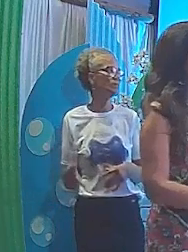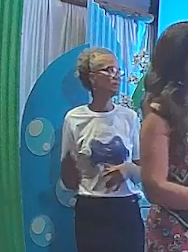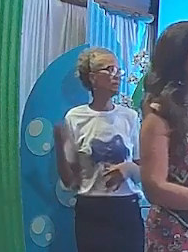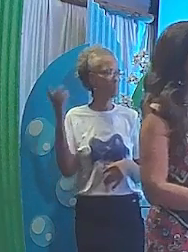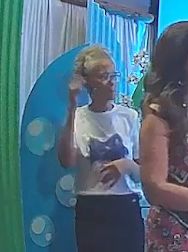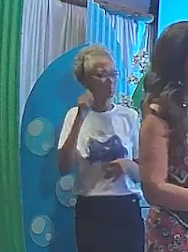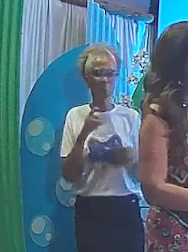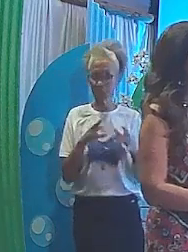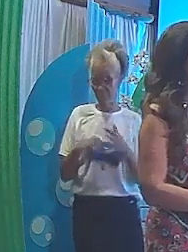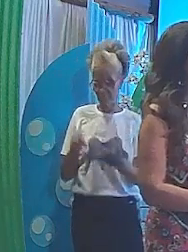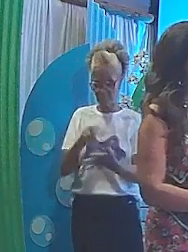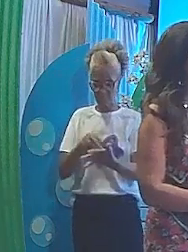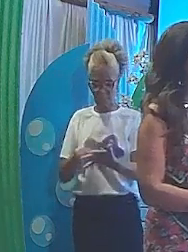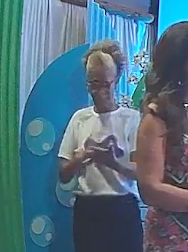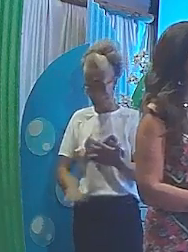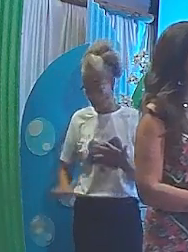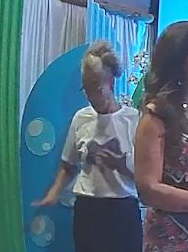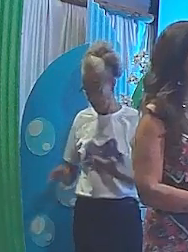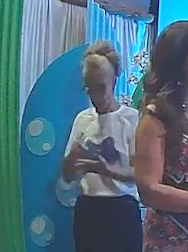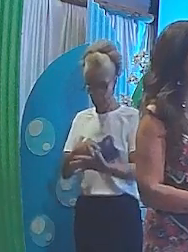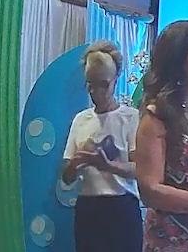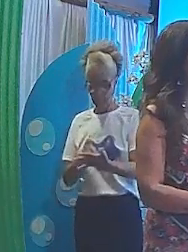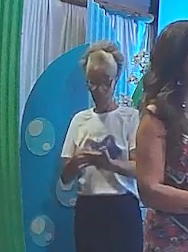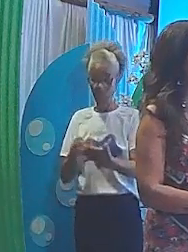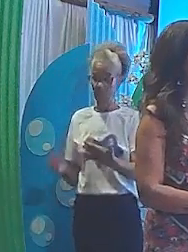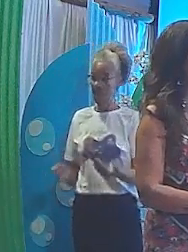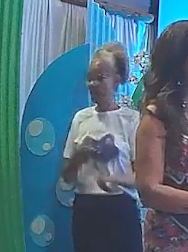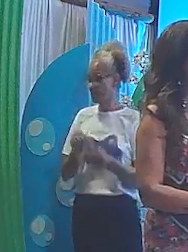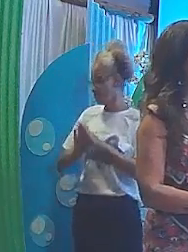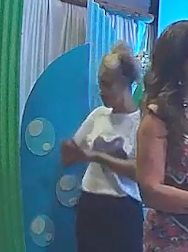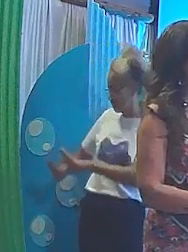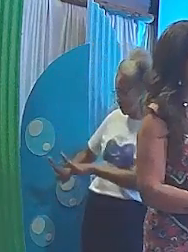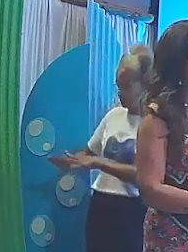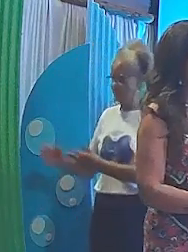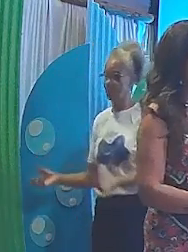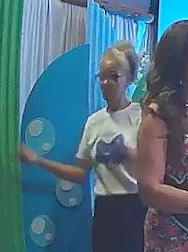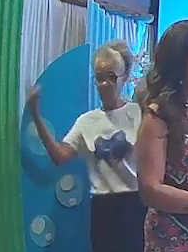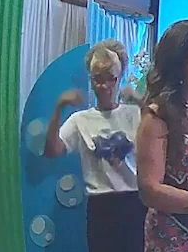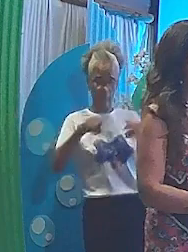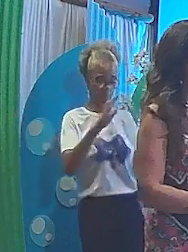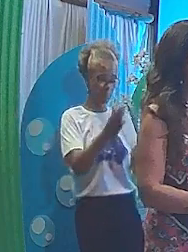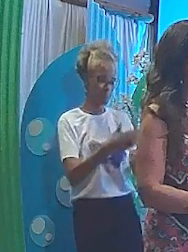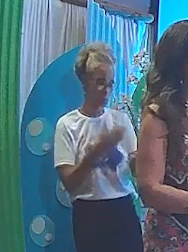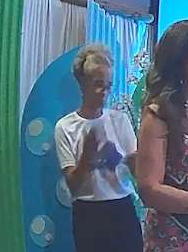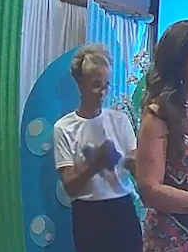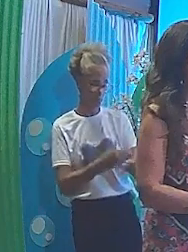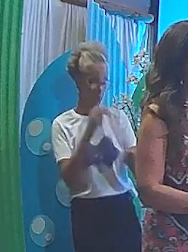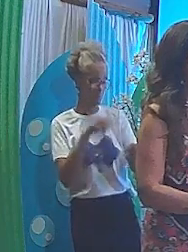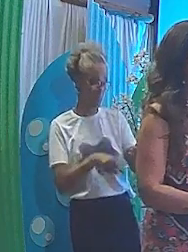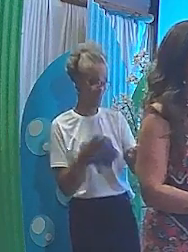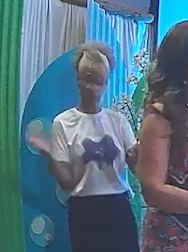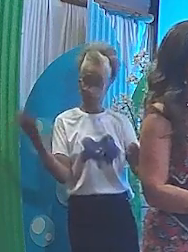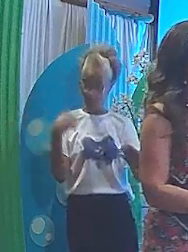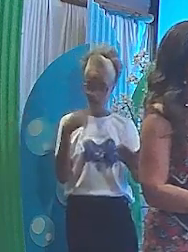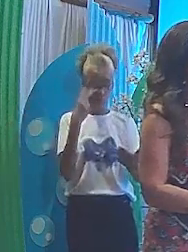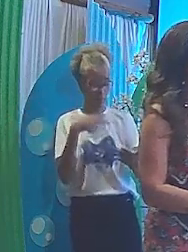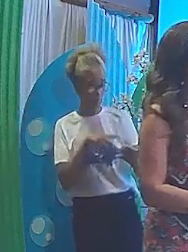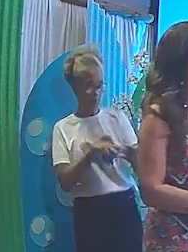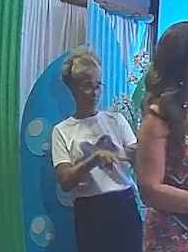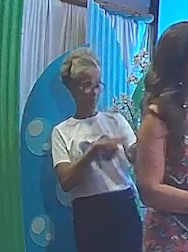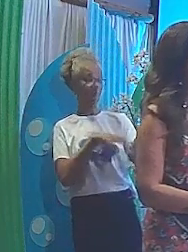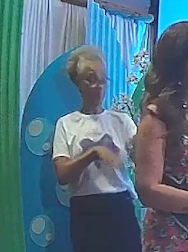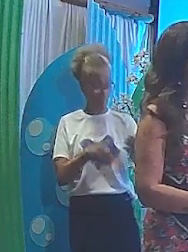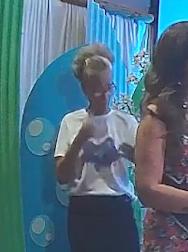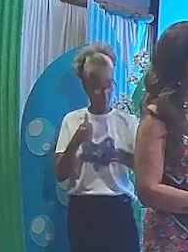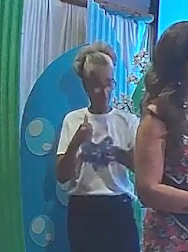era digital, né, muita digital, e você trazer o livro, o papel, para que essas crianças possam né,